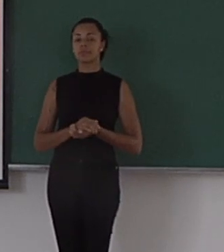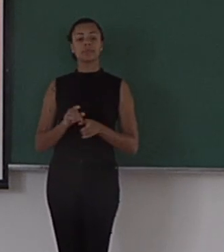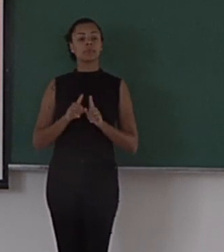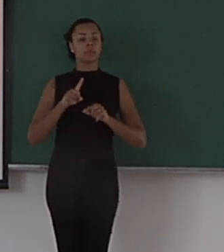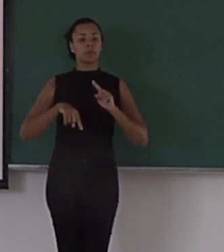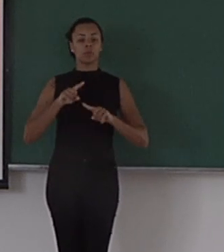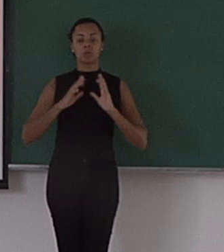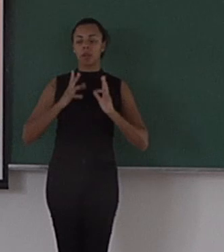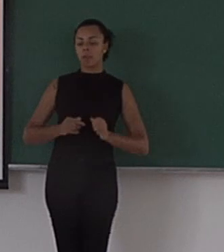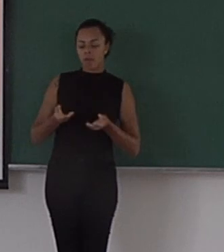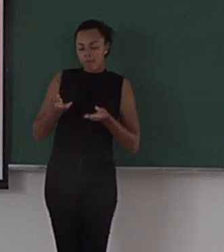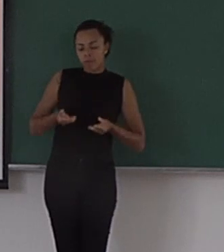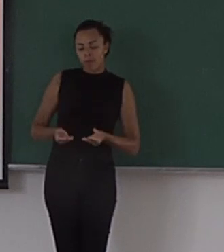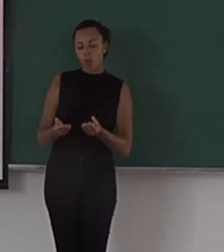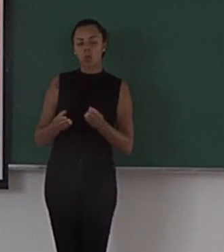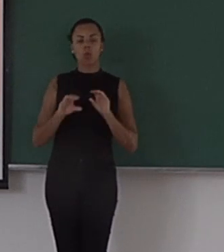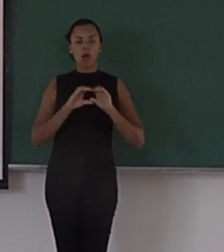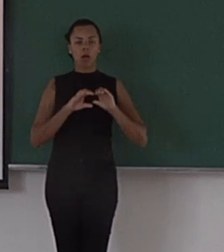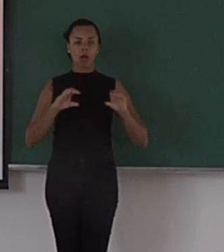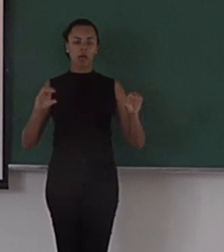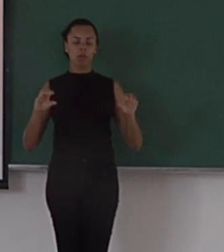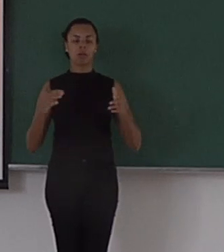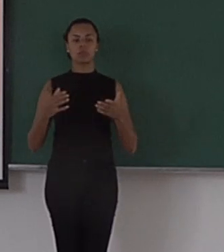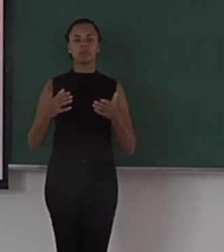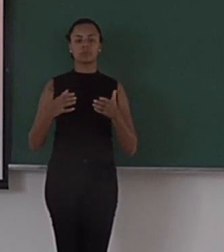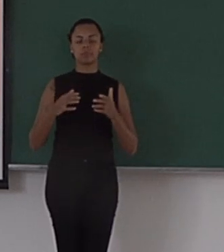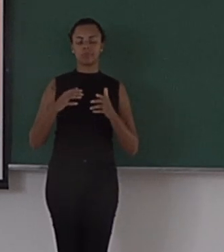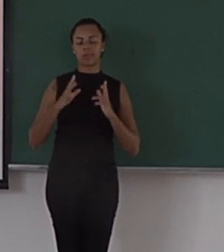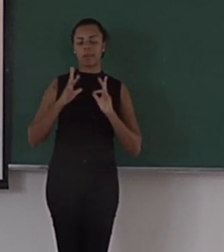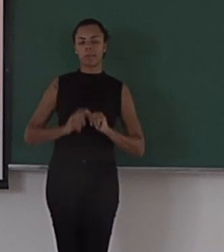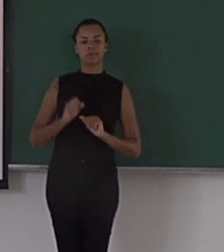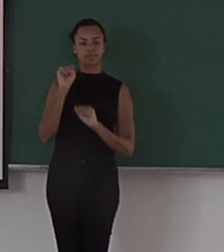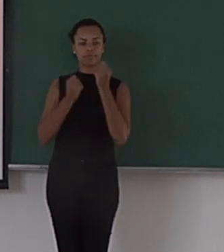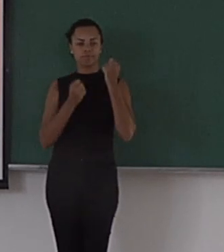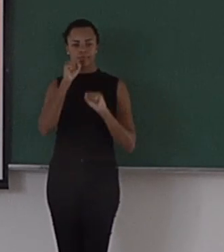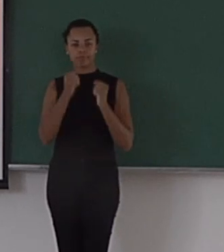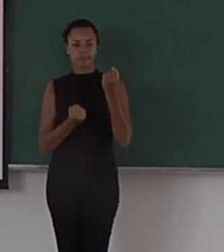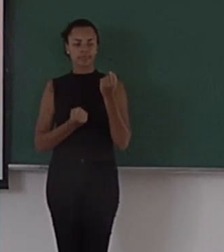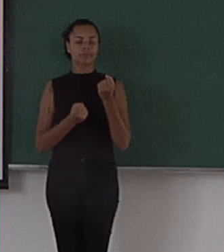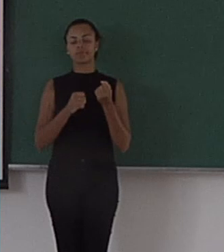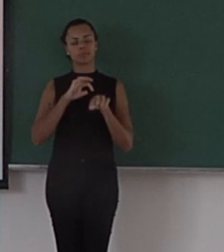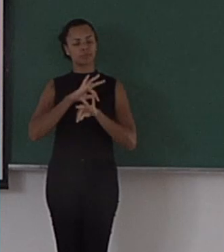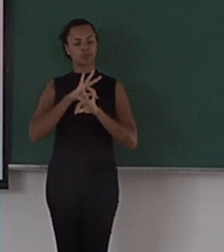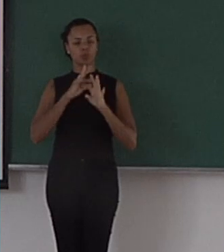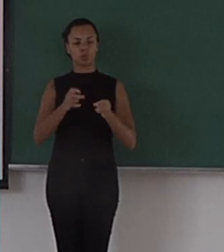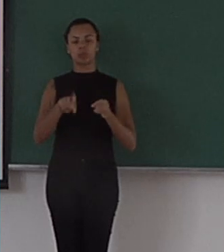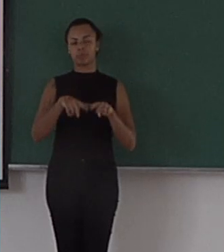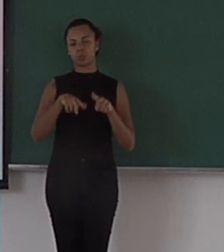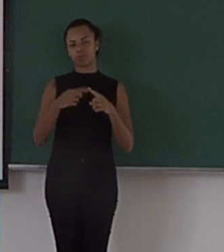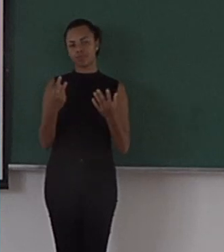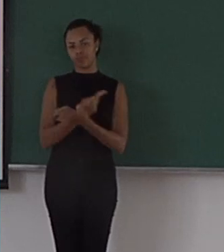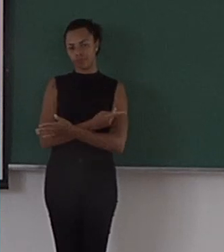de limpeza de forno, encanamento, os produtos de limpeza industrial, tudo isso são produtos que causam, né, esse